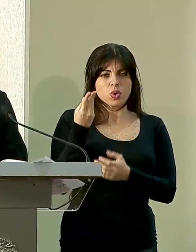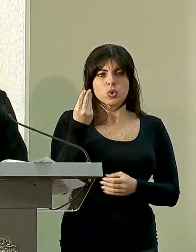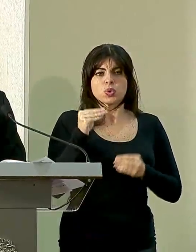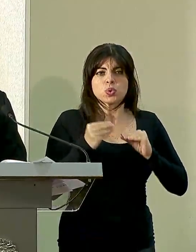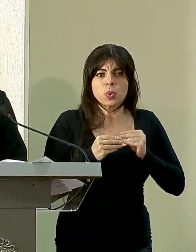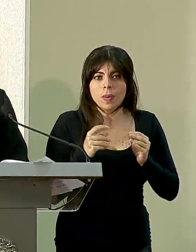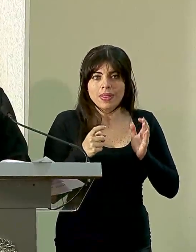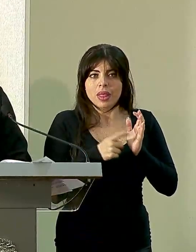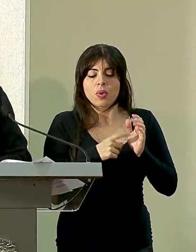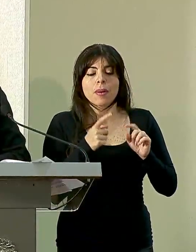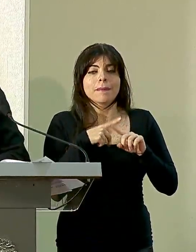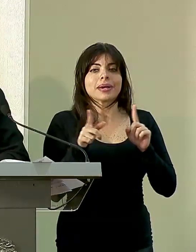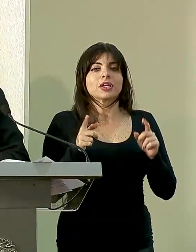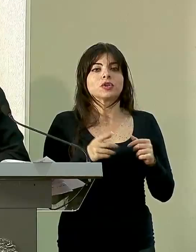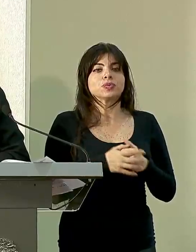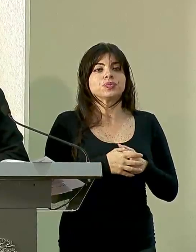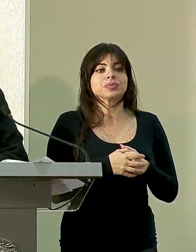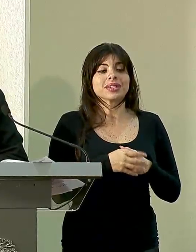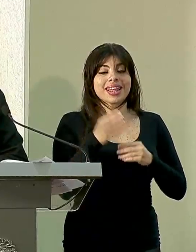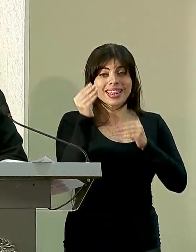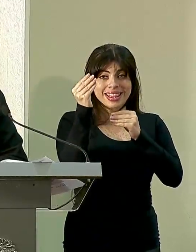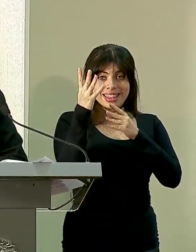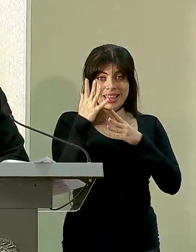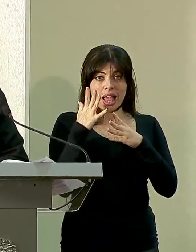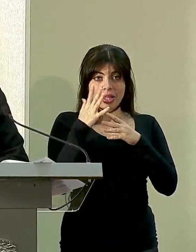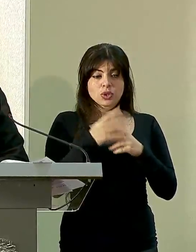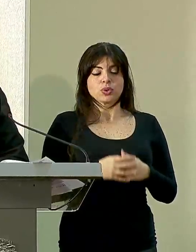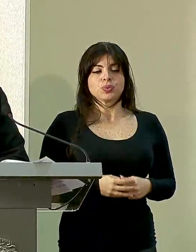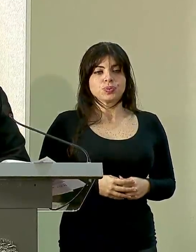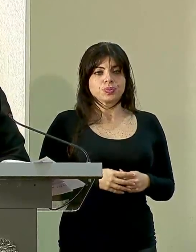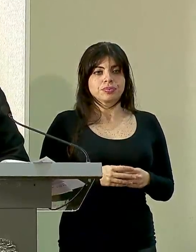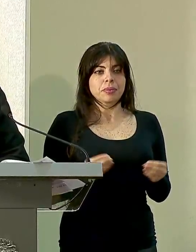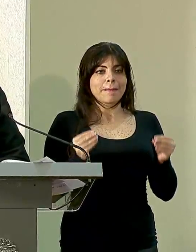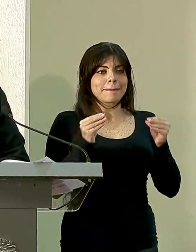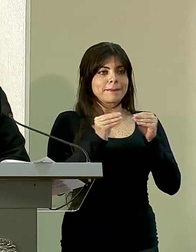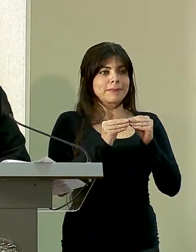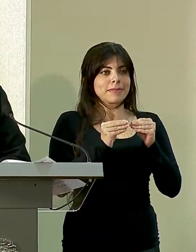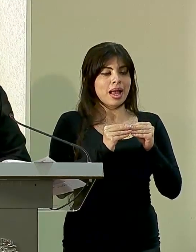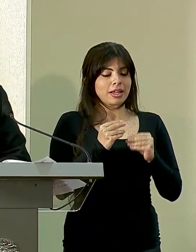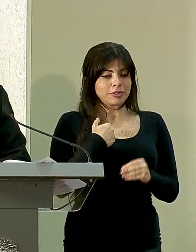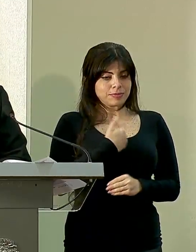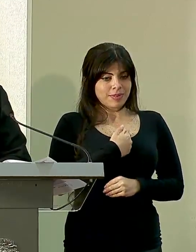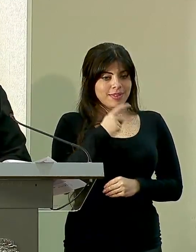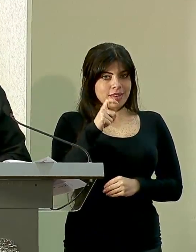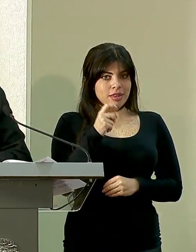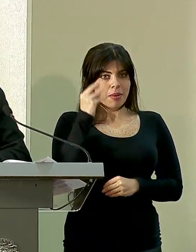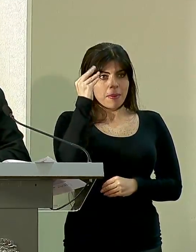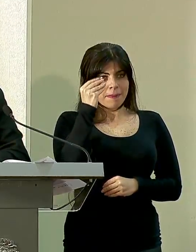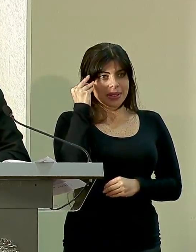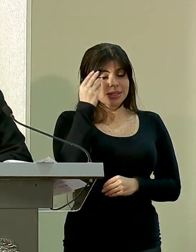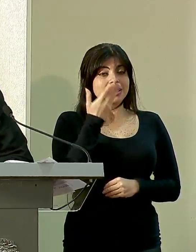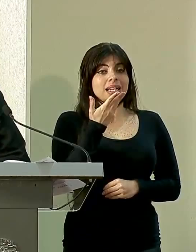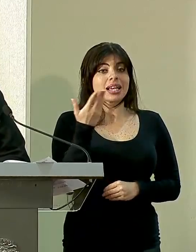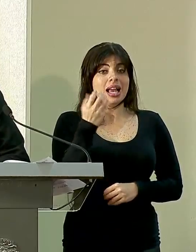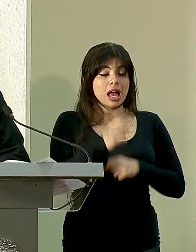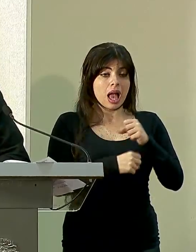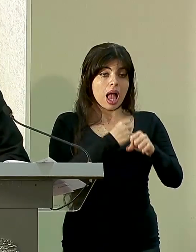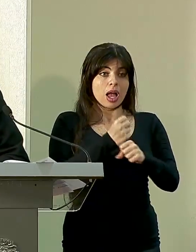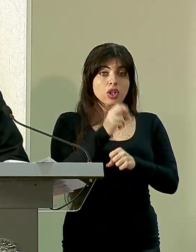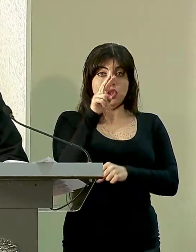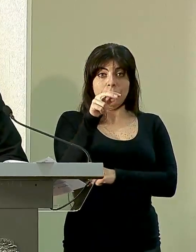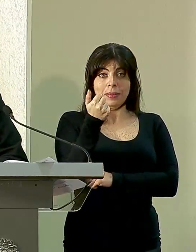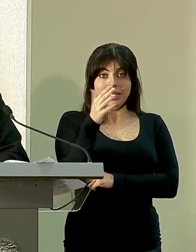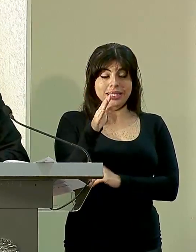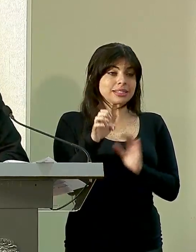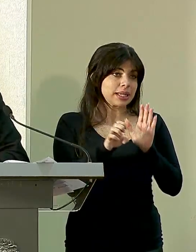deuda, sino que el dato que más nos debería poner a pensar es que en el año 2015,